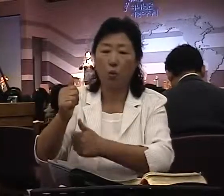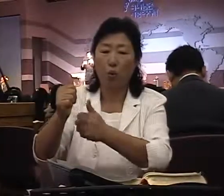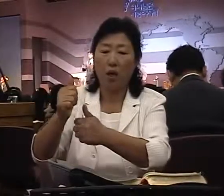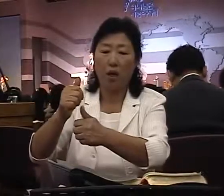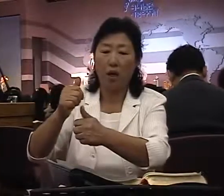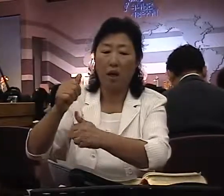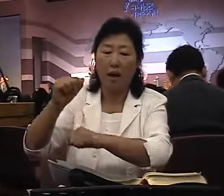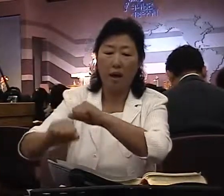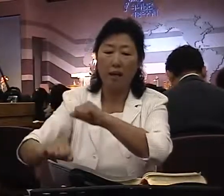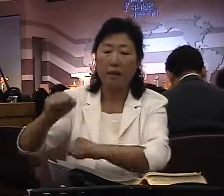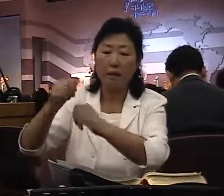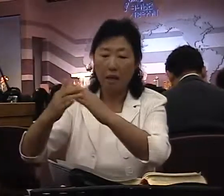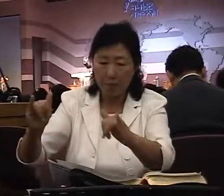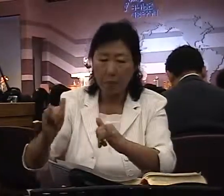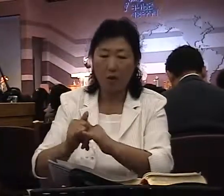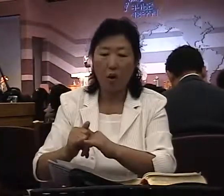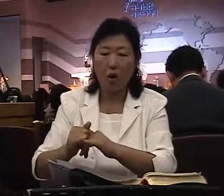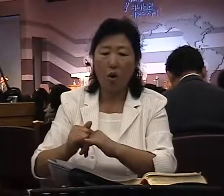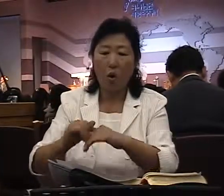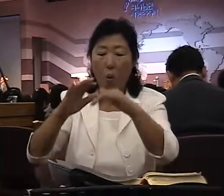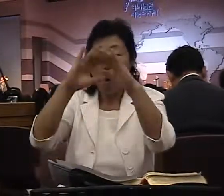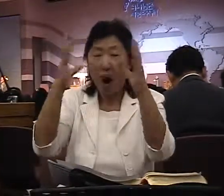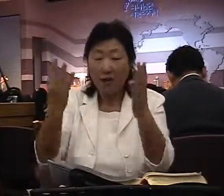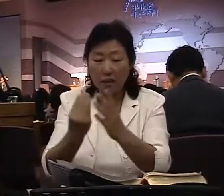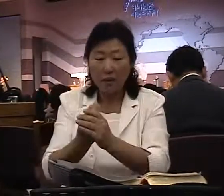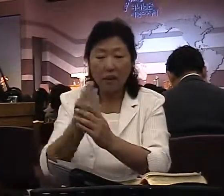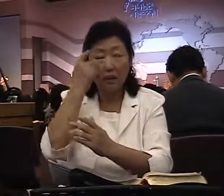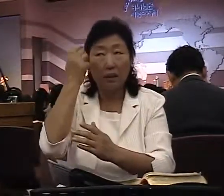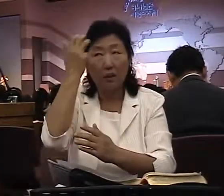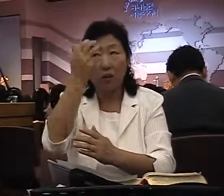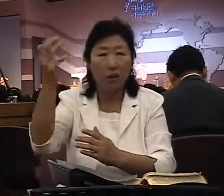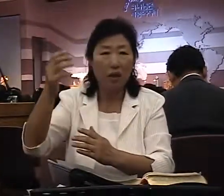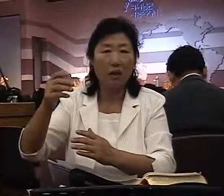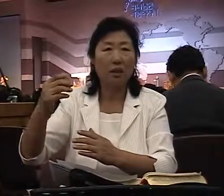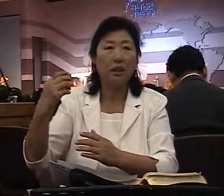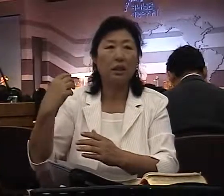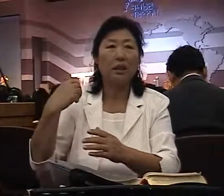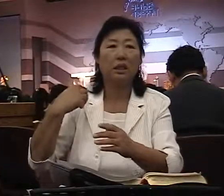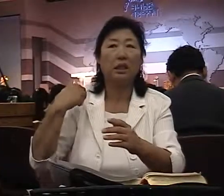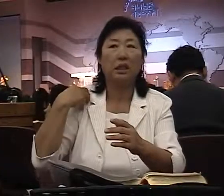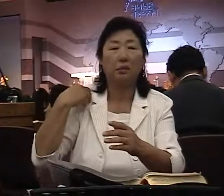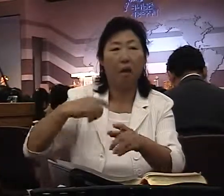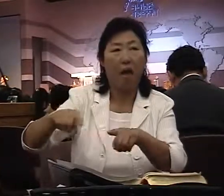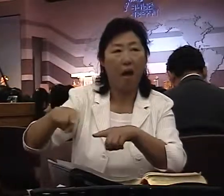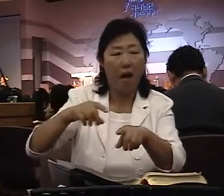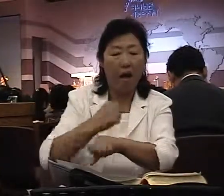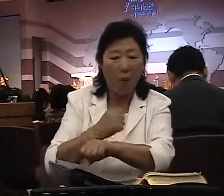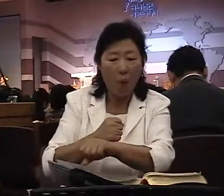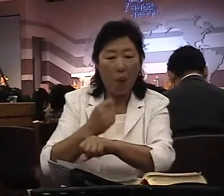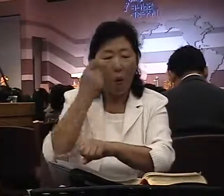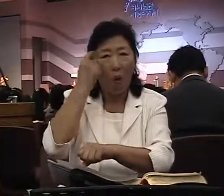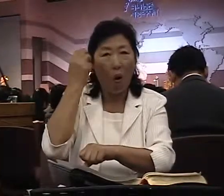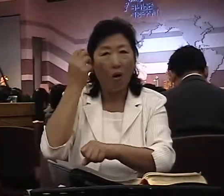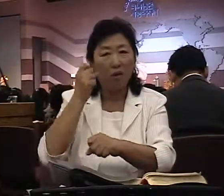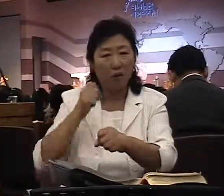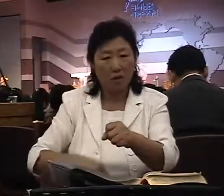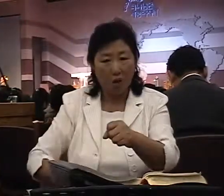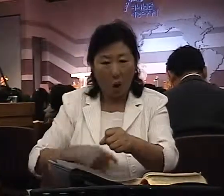사는 사람들에겐 성령님께서 지배하시어서 성령의 성품이 열매로 보여지게 되는데 이것을